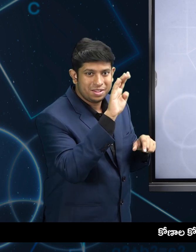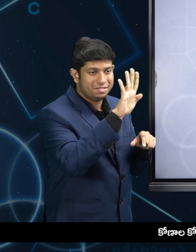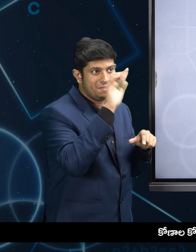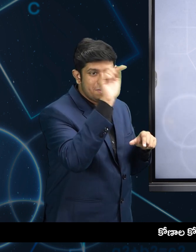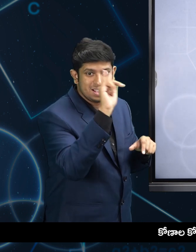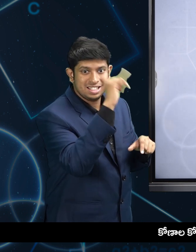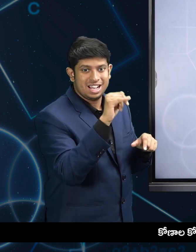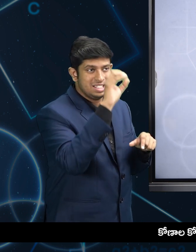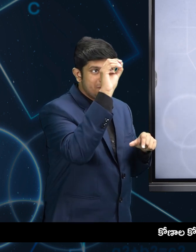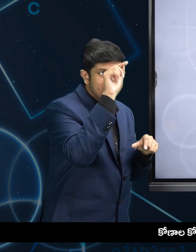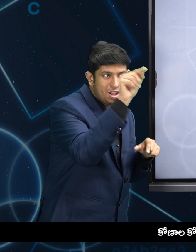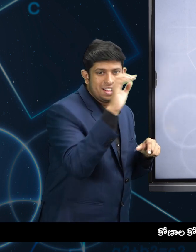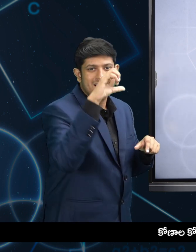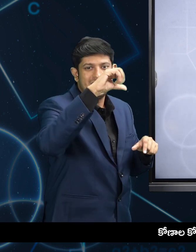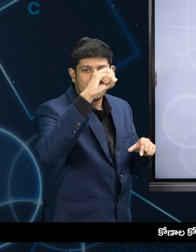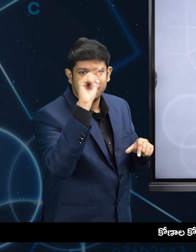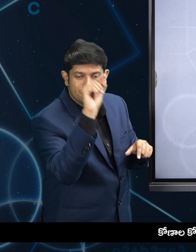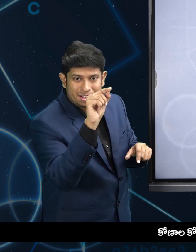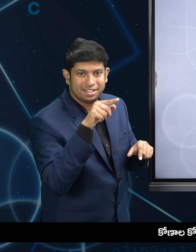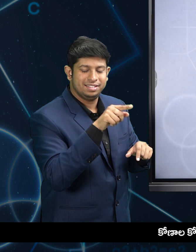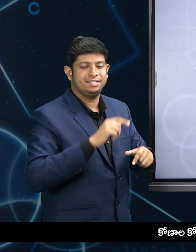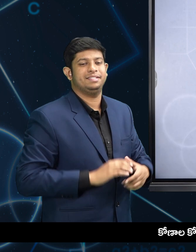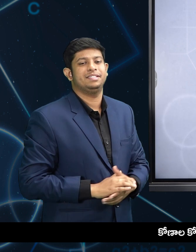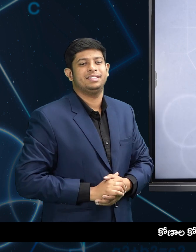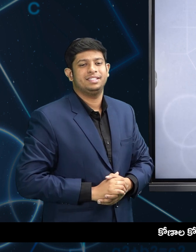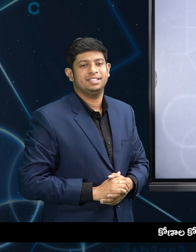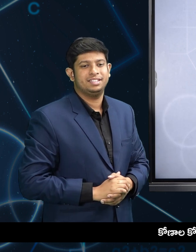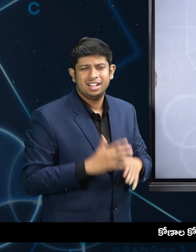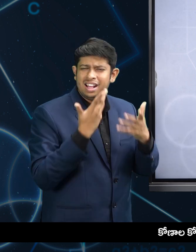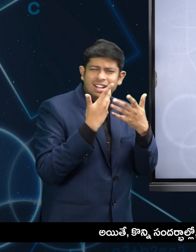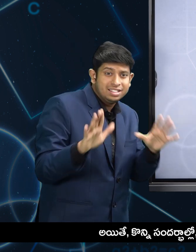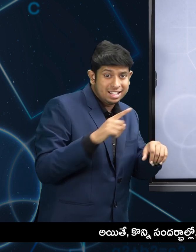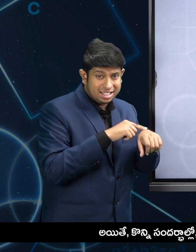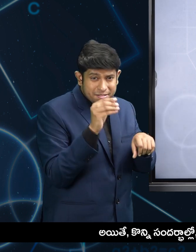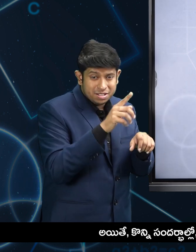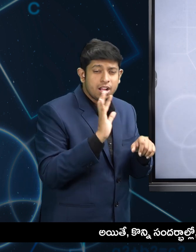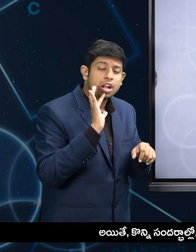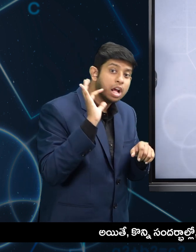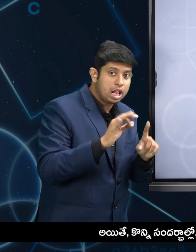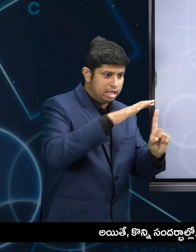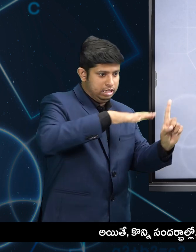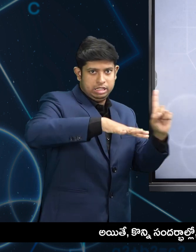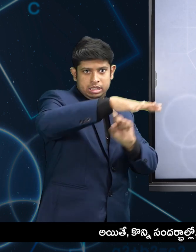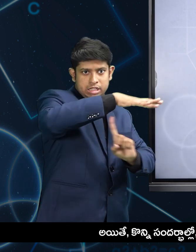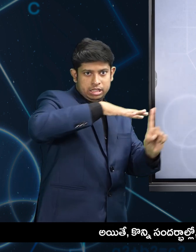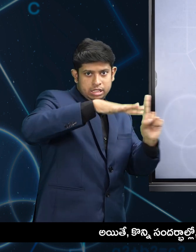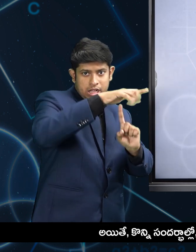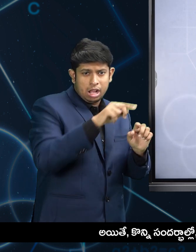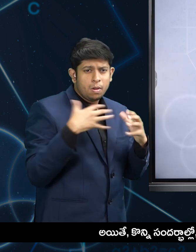కోణాల కోసం త్రికోణమితి నిష్పత్తులను లెక్కించడం నేర్చుకున్నాము. అయితే కొన్ని సందర్భాల్లో మనం అన్ని